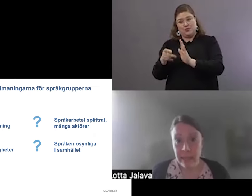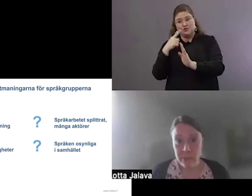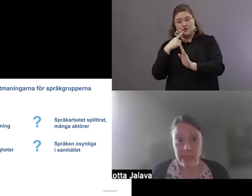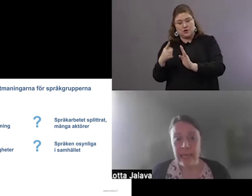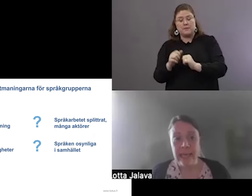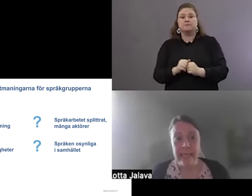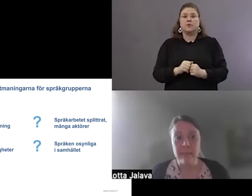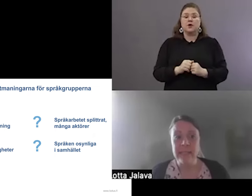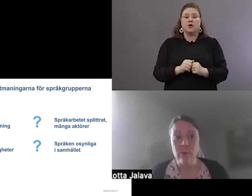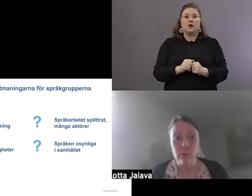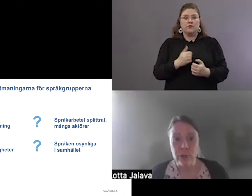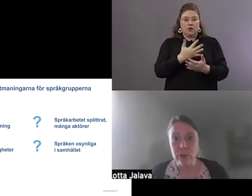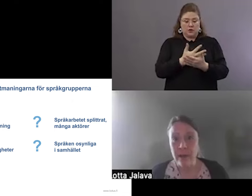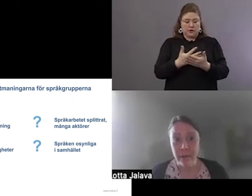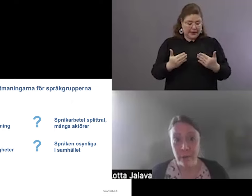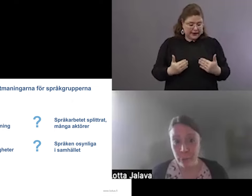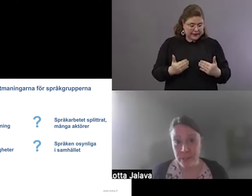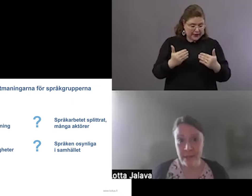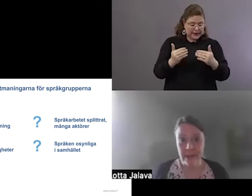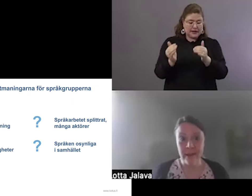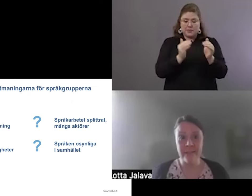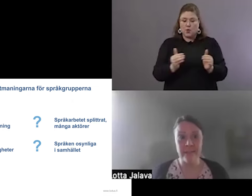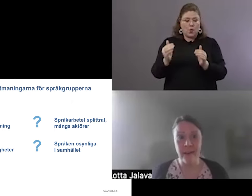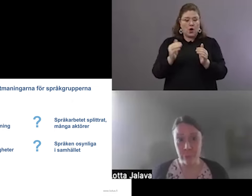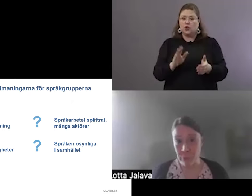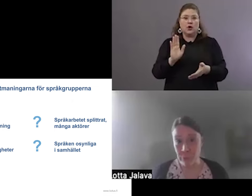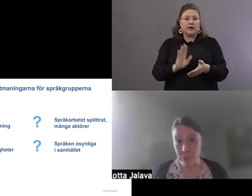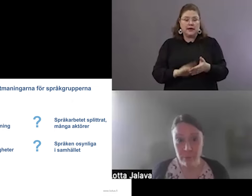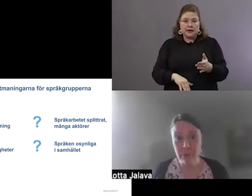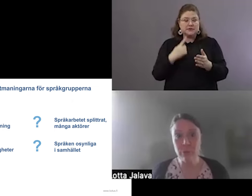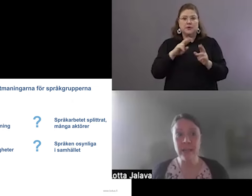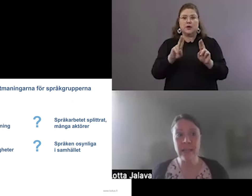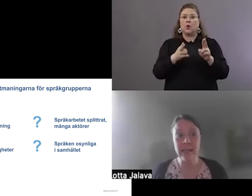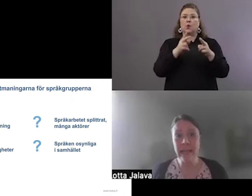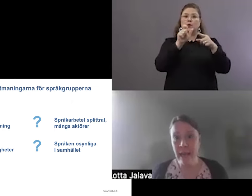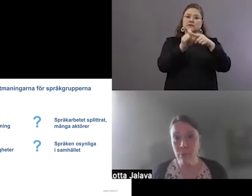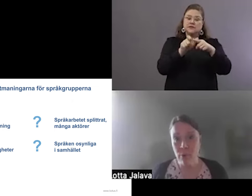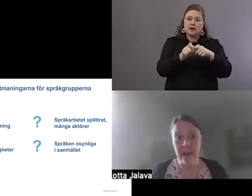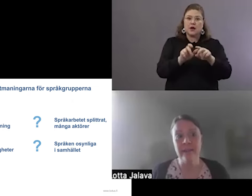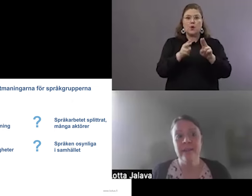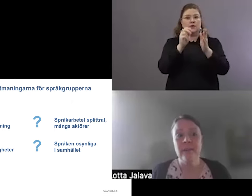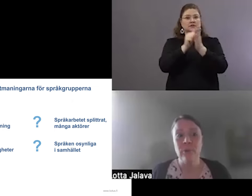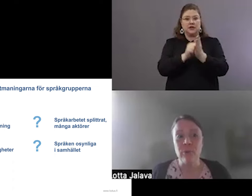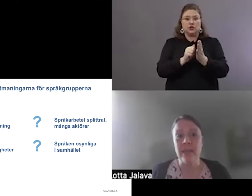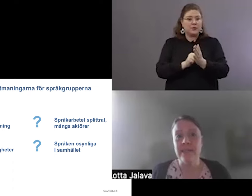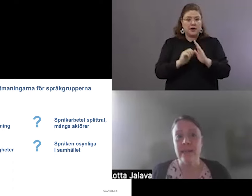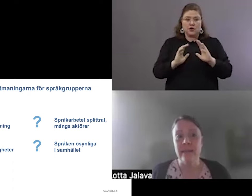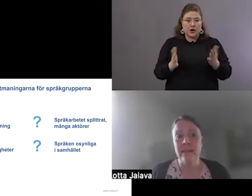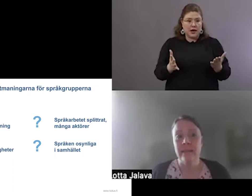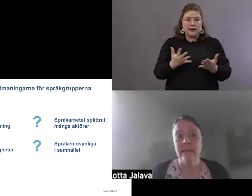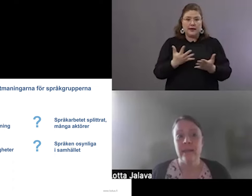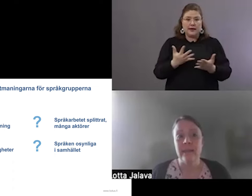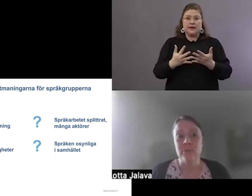siis ilman tämmöistä kielen kehittämistä ja huoltoa, vaikka uudissana ja uudisviittomatyötä, kieli ei elä mukana